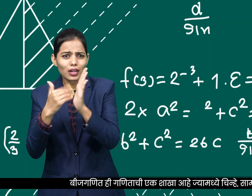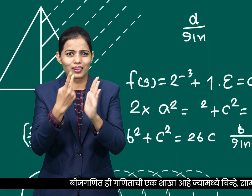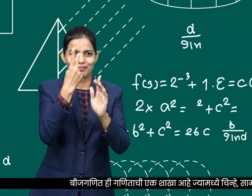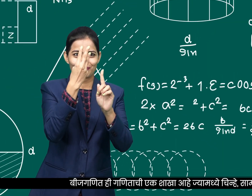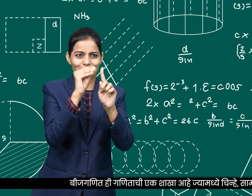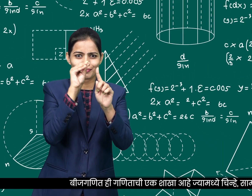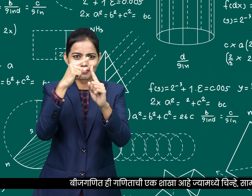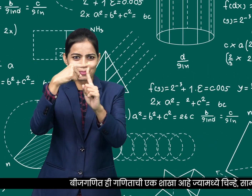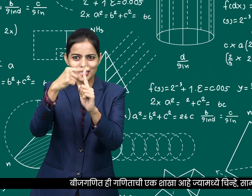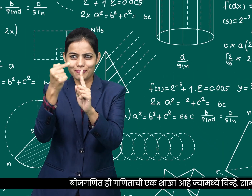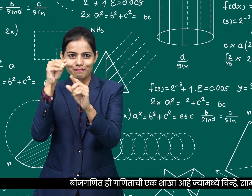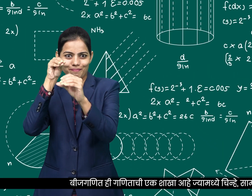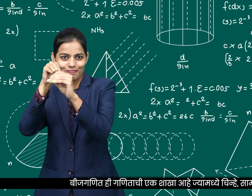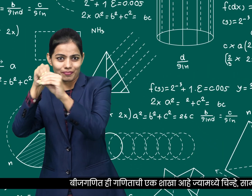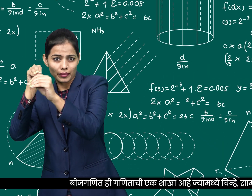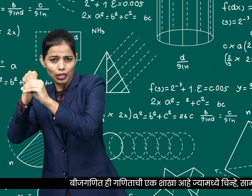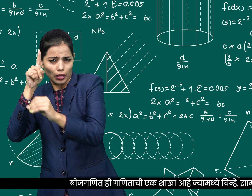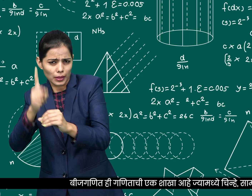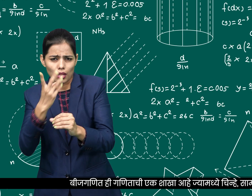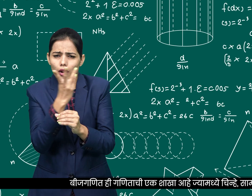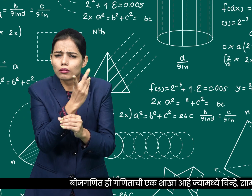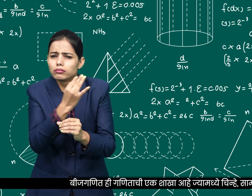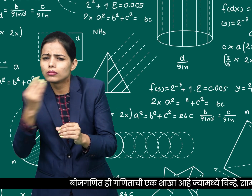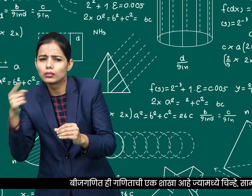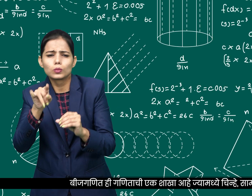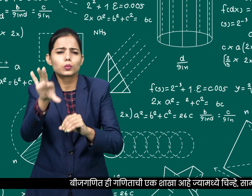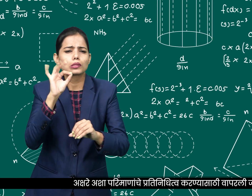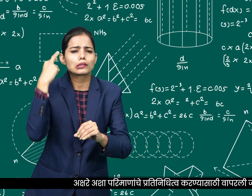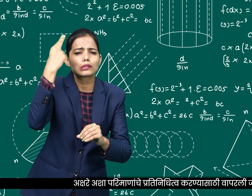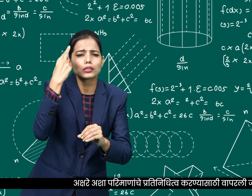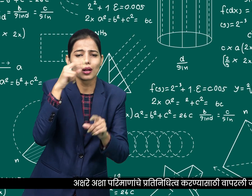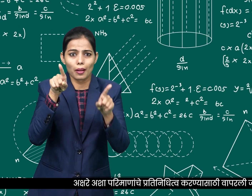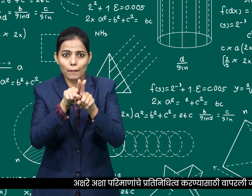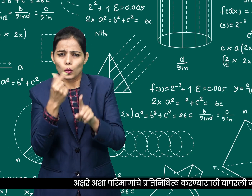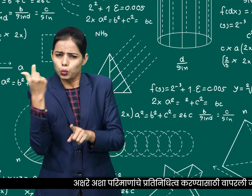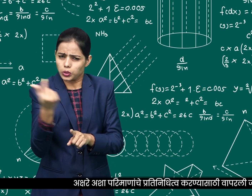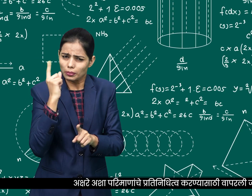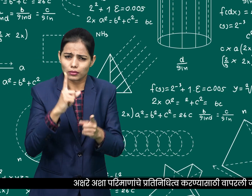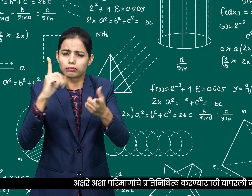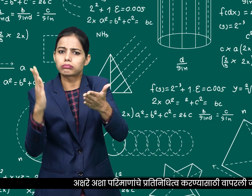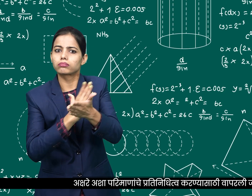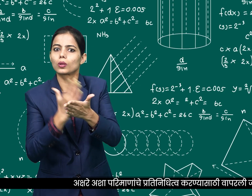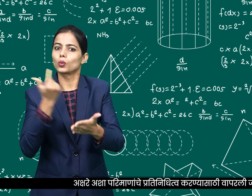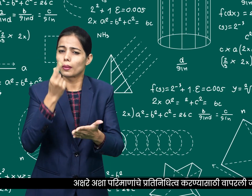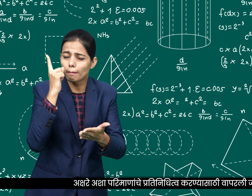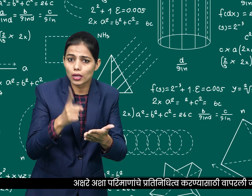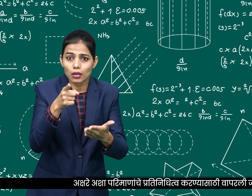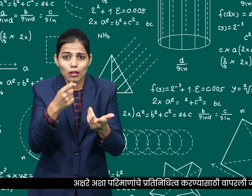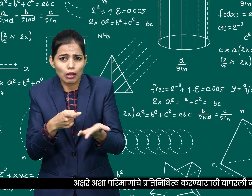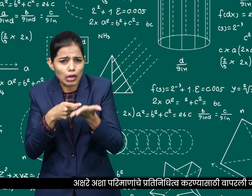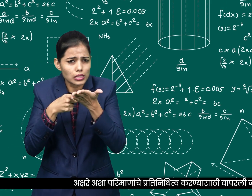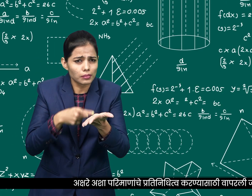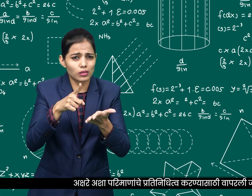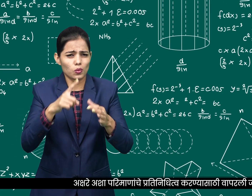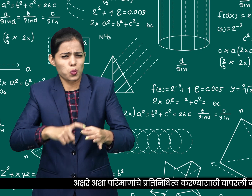बीजगणित ही गणिताची एक शाखा आहे, ज्यामध्ये चिन्हे, सामान्यतः अक्षरे अशा परिणामांचे प्रतिनिधित्व